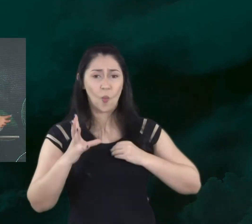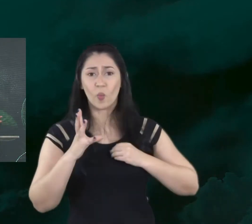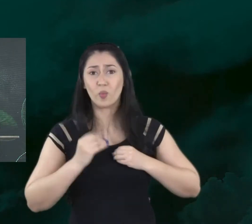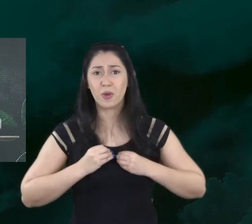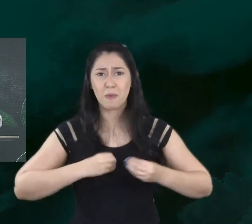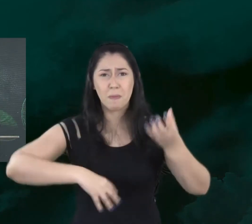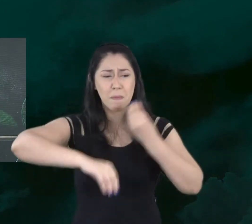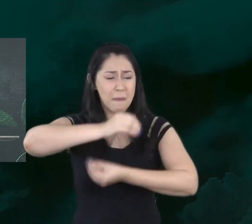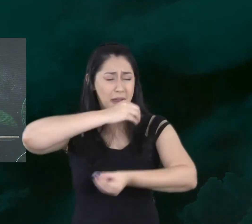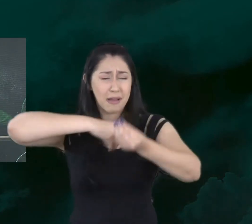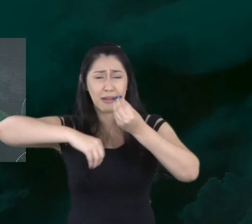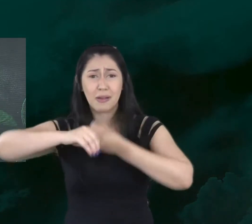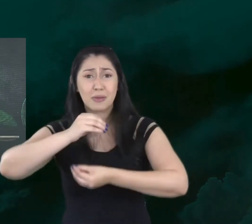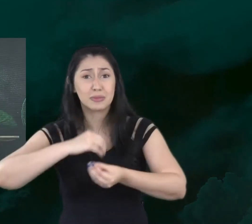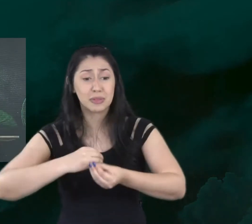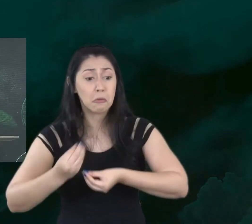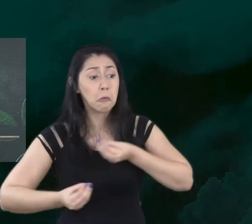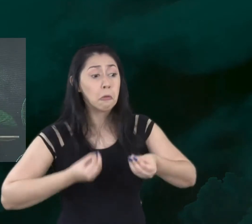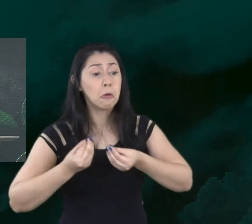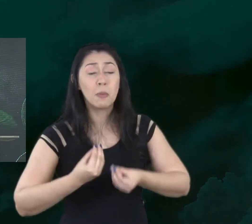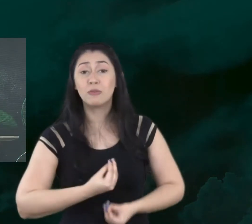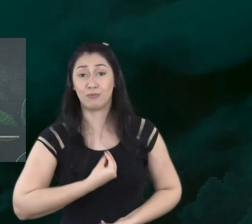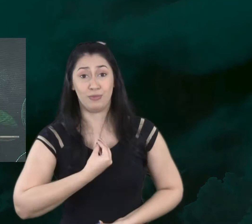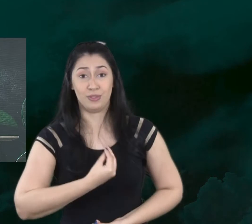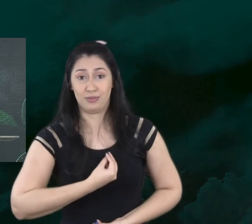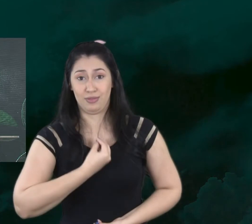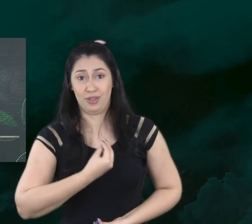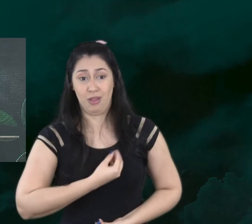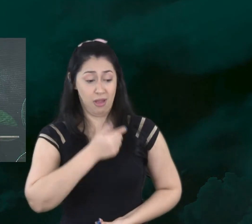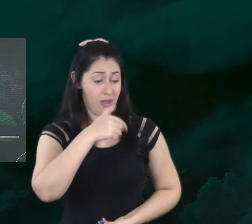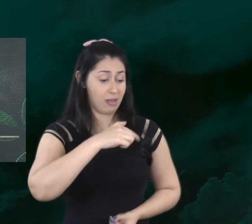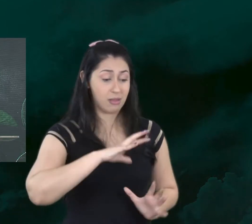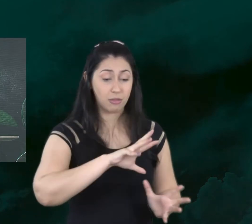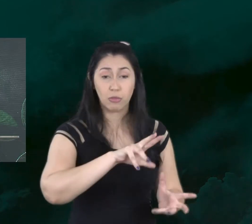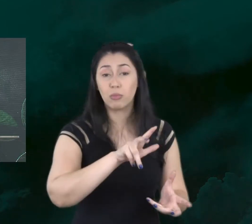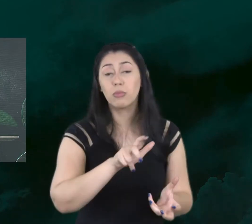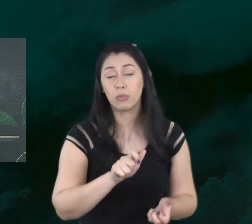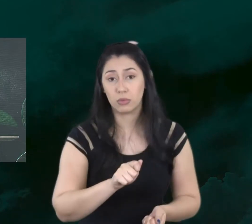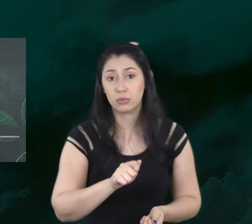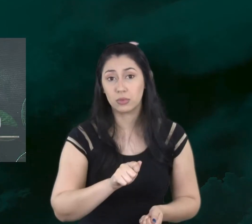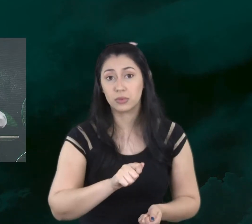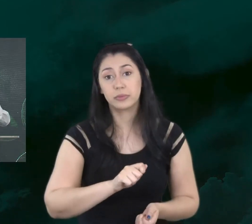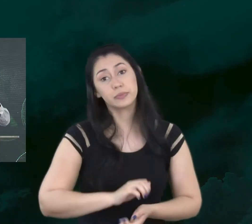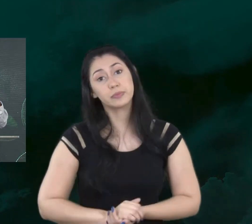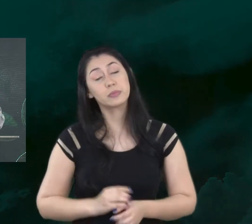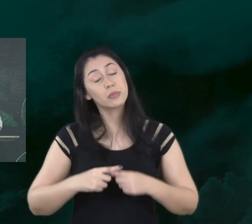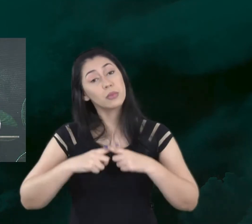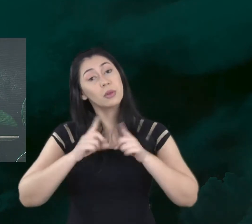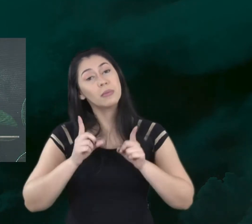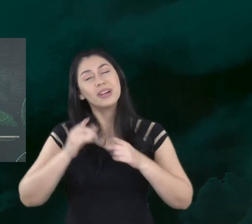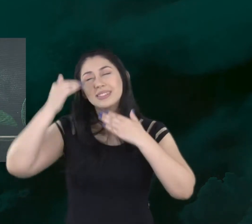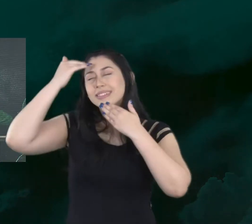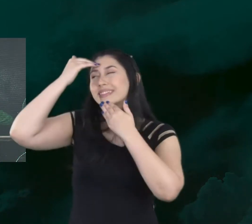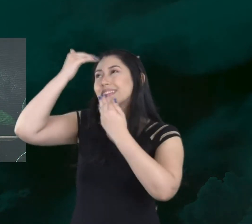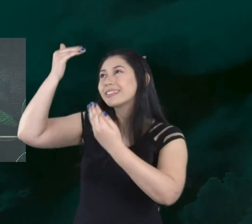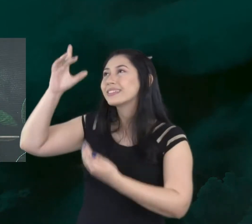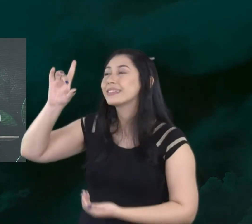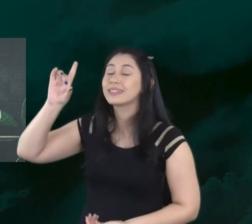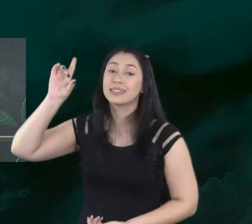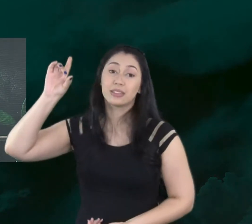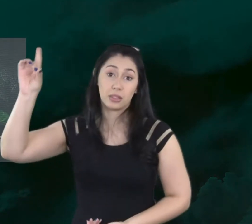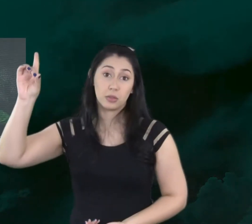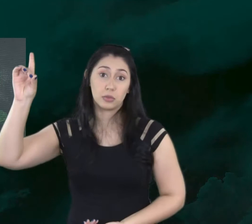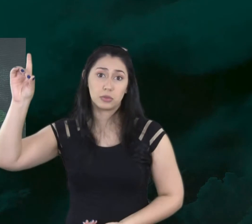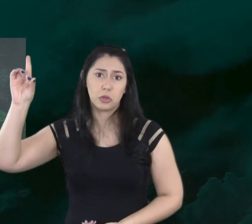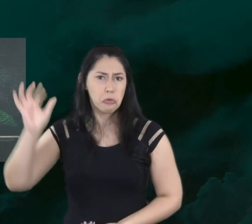um caos, né, para viver nesse mundo, nessa terra. Mas graças a Deus, Deus